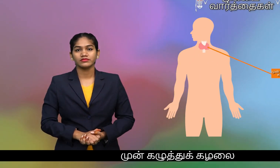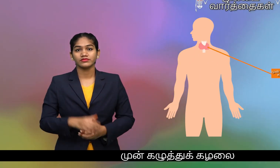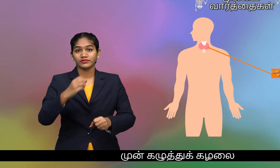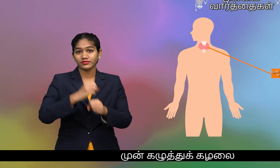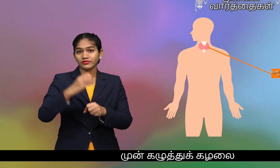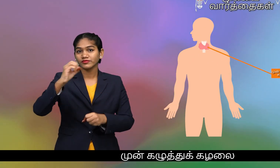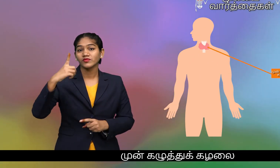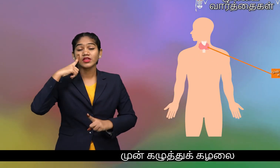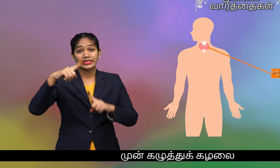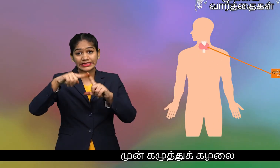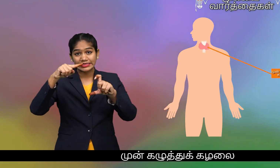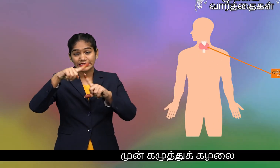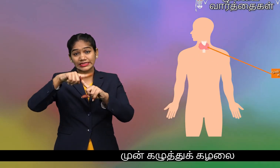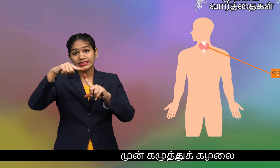முன்கழுத்து கழலை,